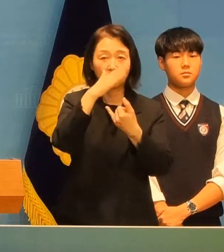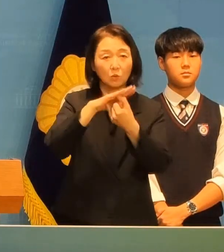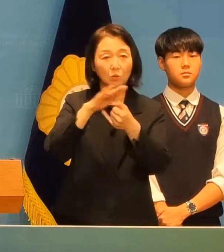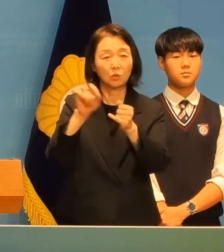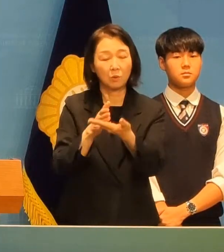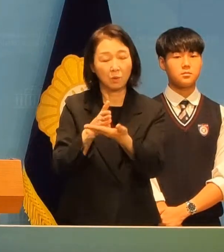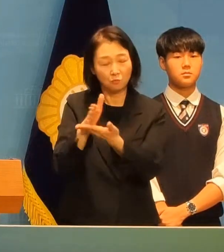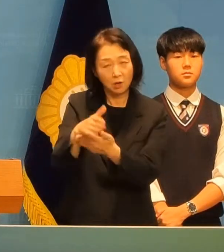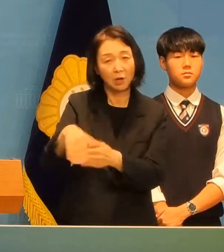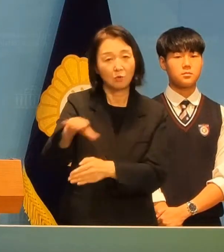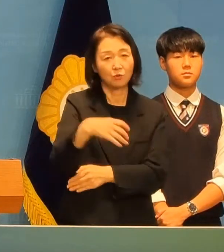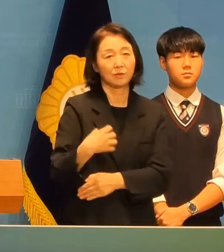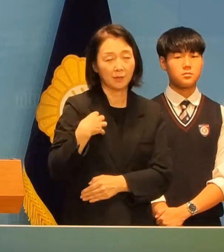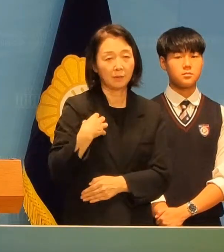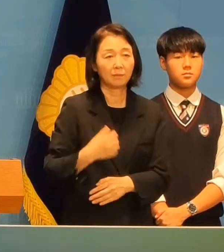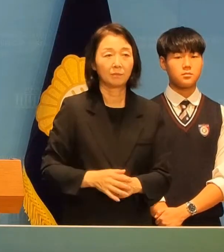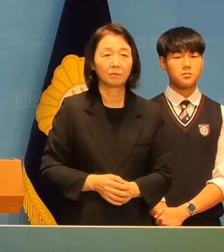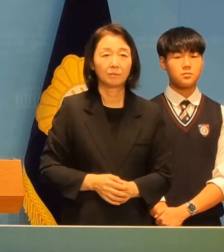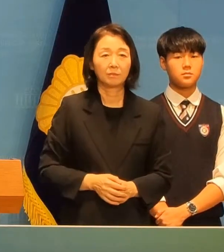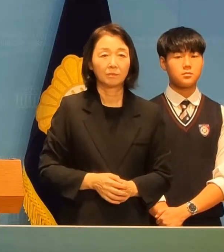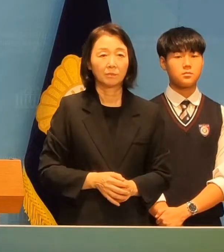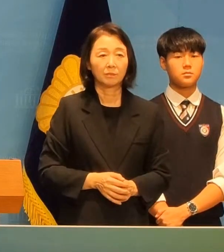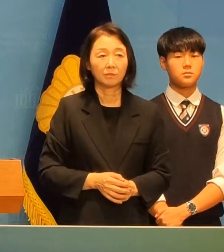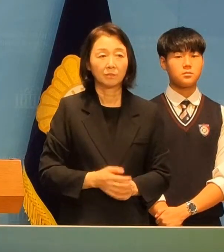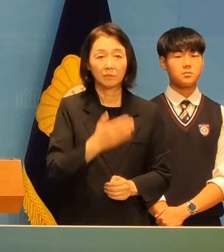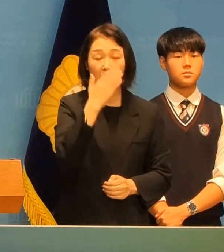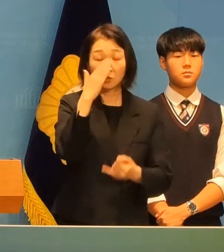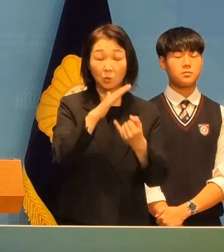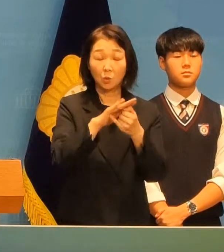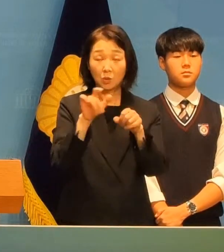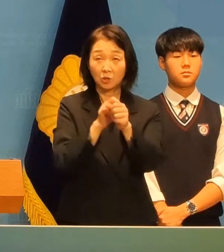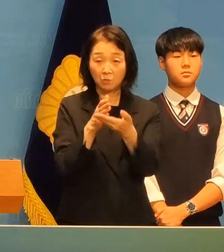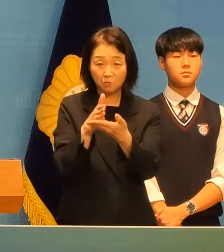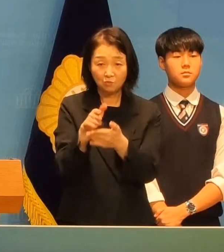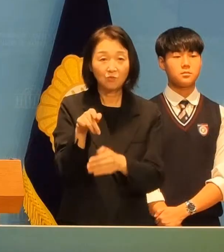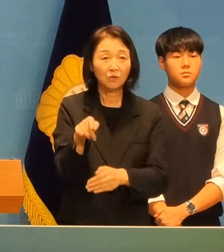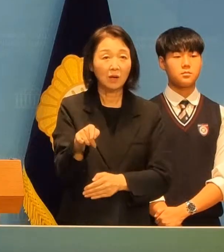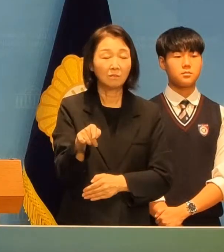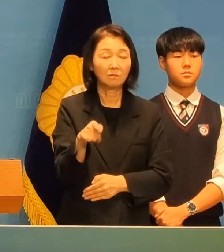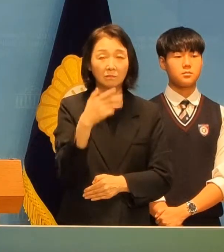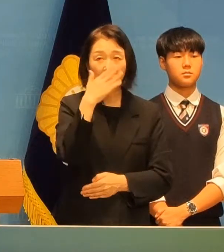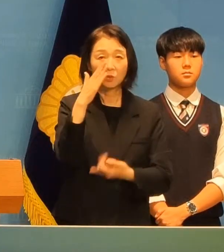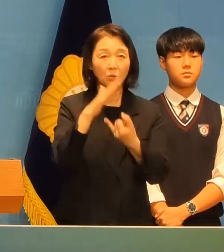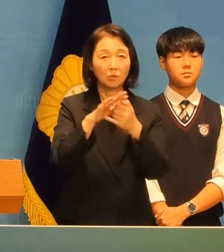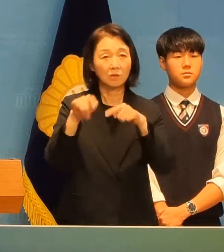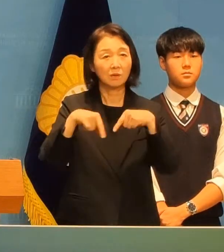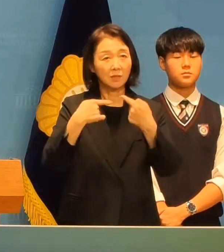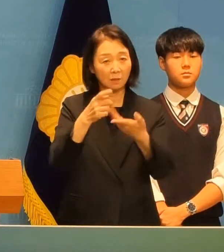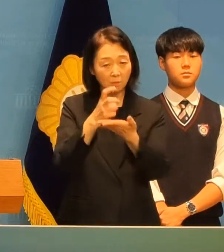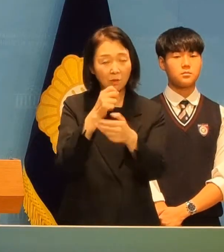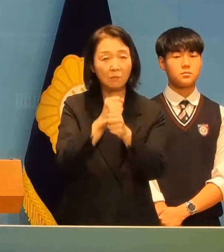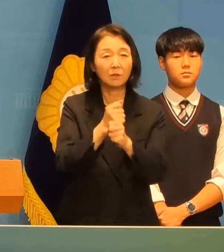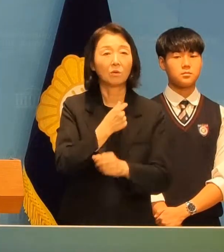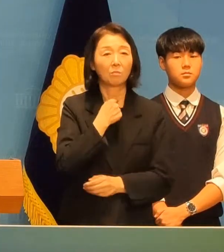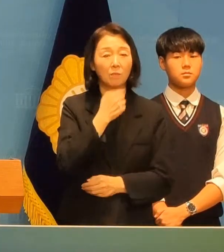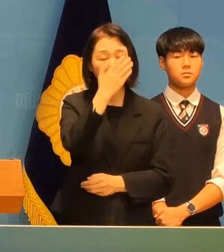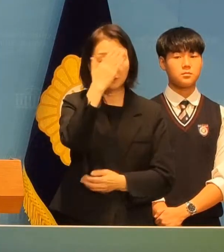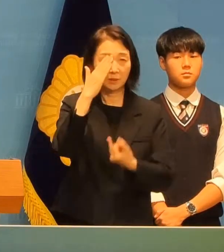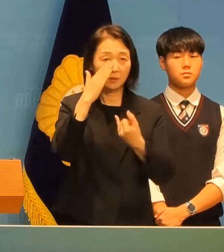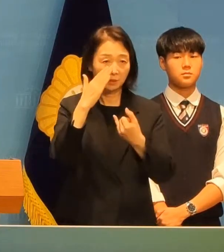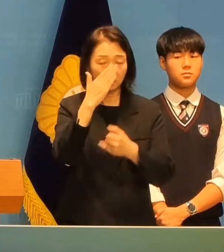역할을 다할 것입니다. 또한 청소년 특별분과는 청소년의 정치 참여를 제도화하여 청년 정치